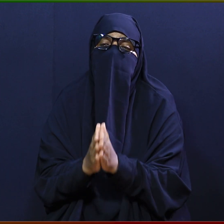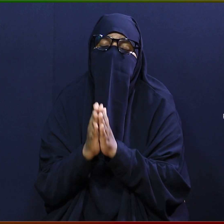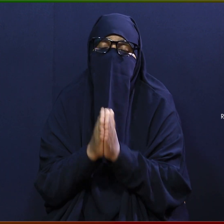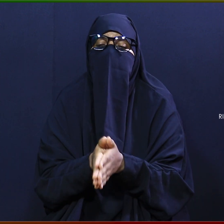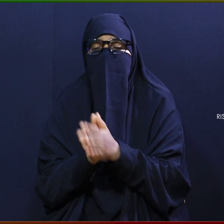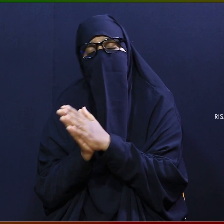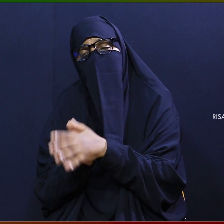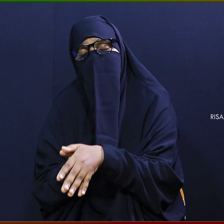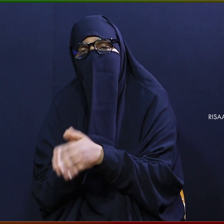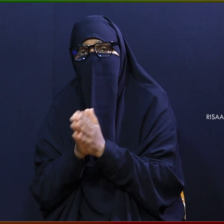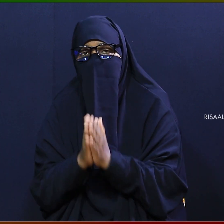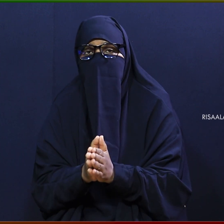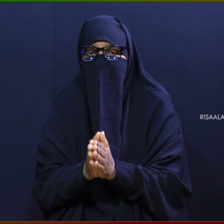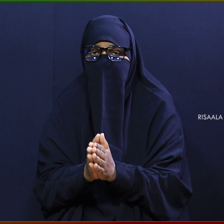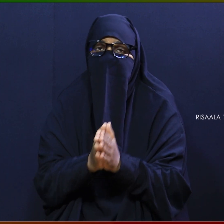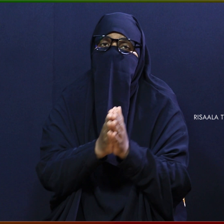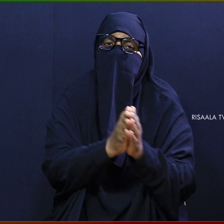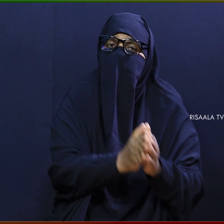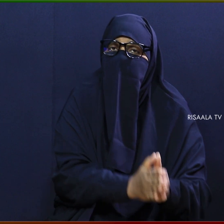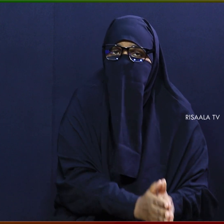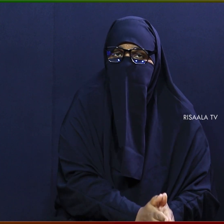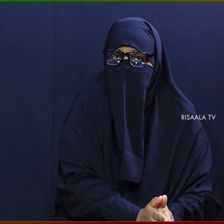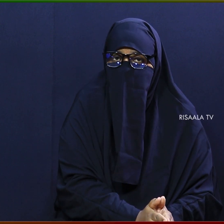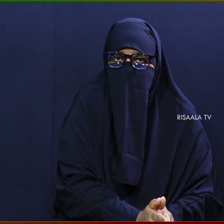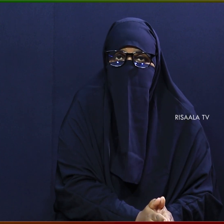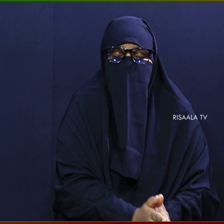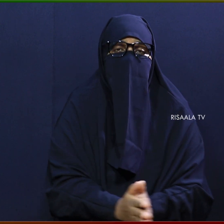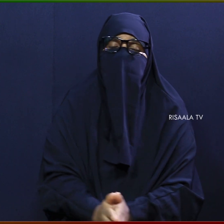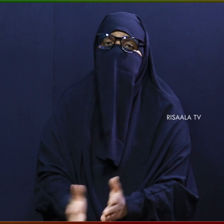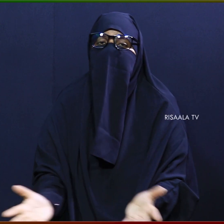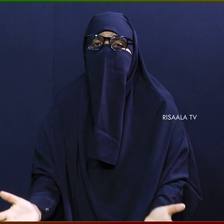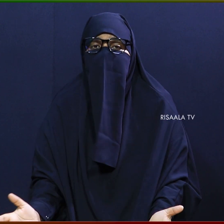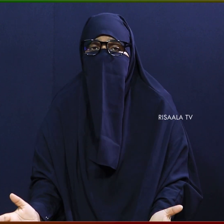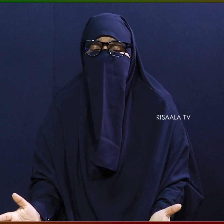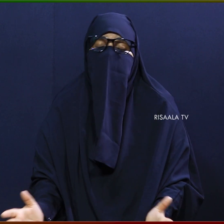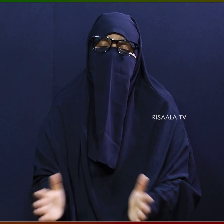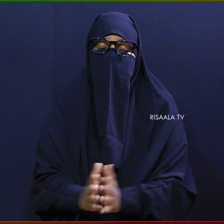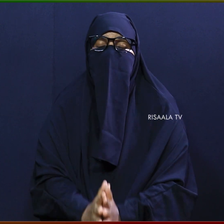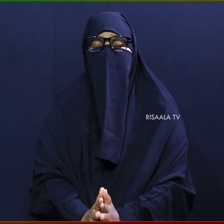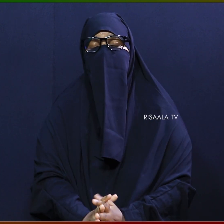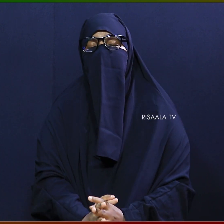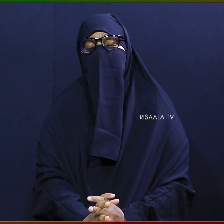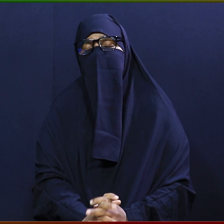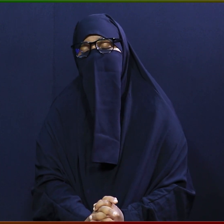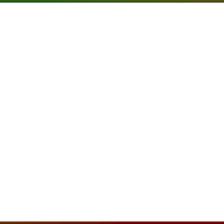ah waxa dabiiciga waxa kale waxaa u dhexeeyo side effect ya kan ku badan kiimikada dabiicigana side effect ma laha waa saas.